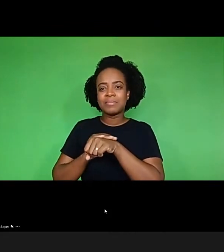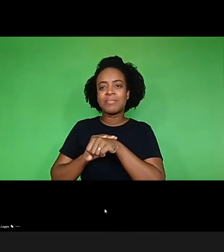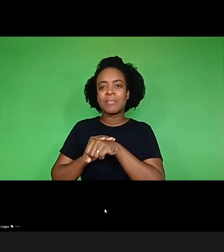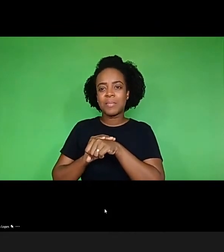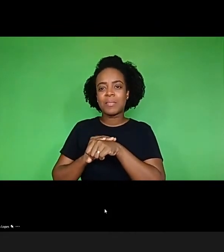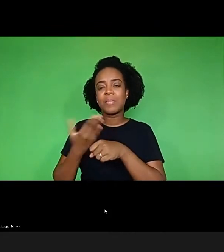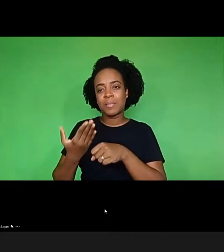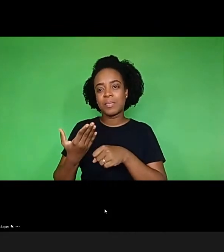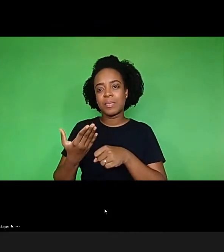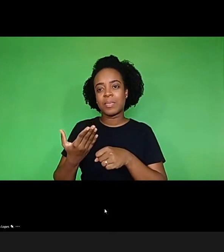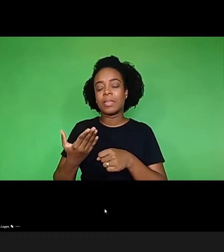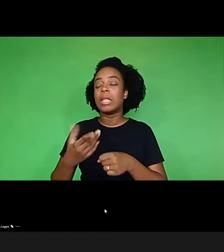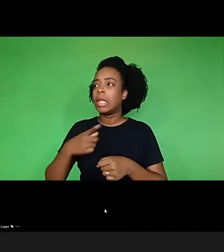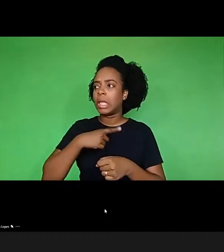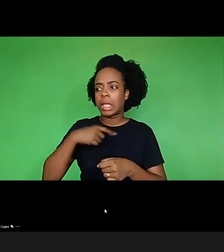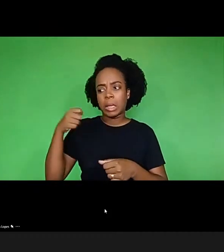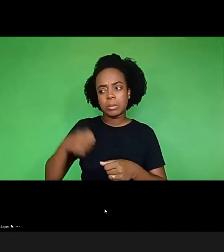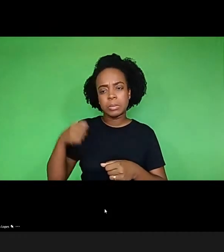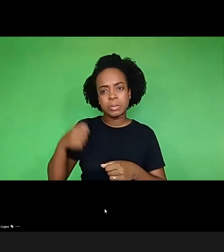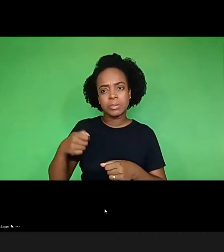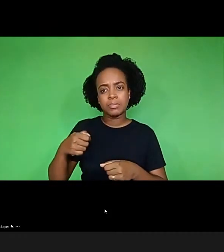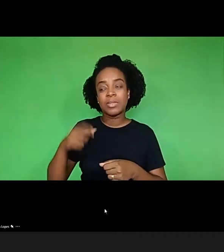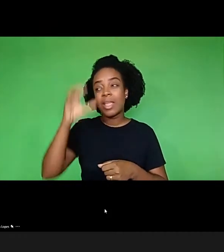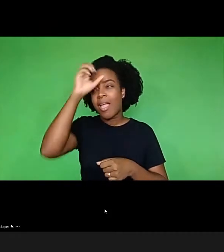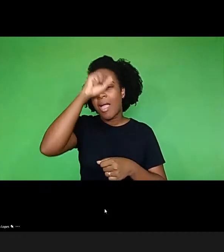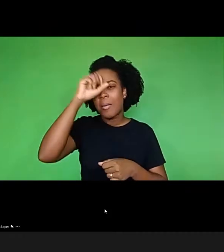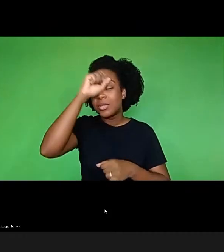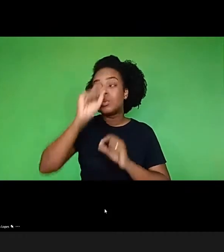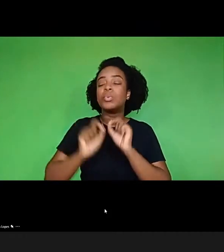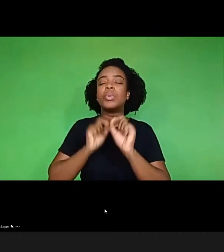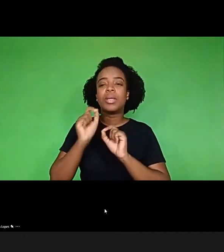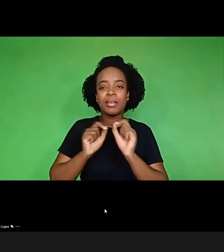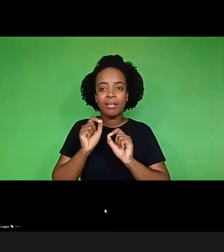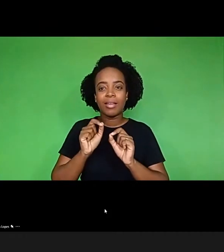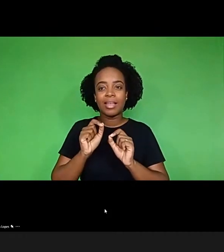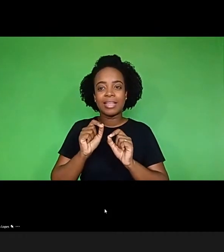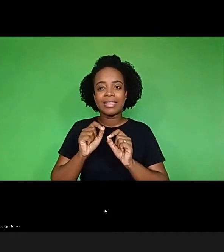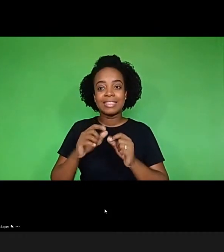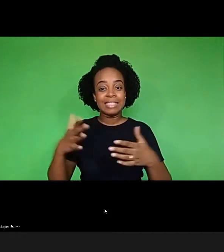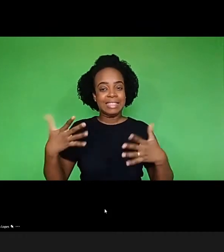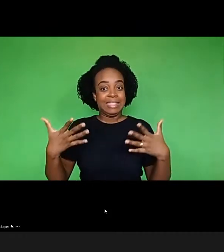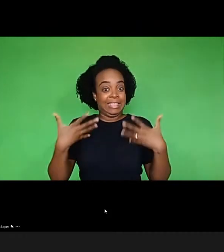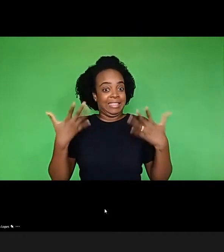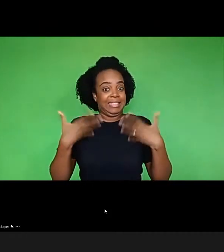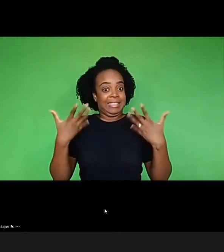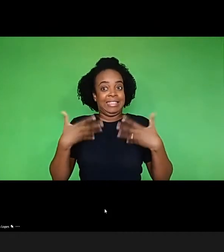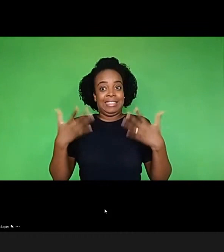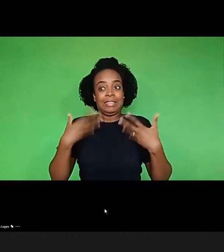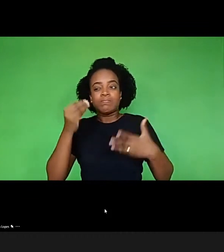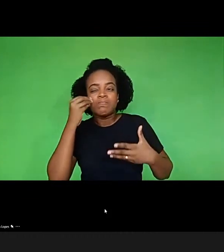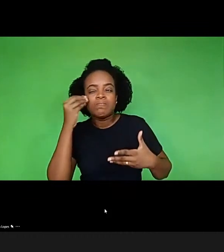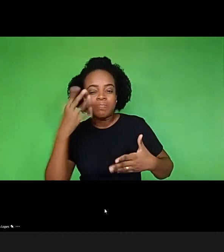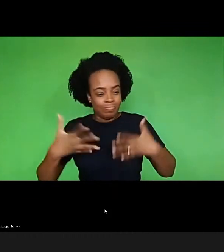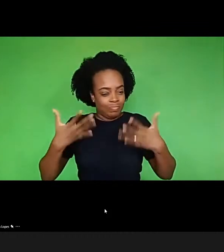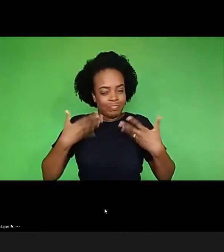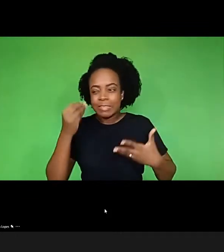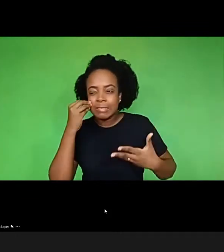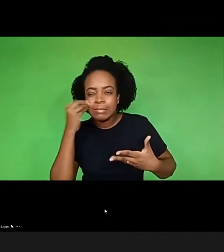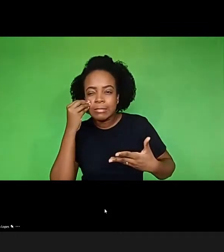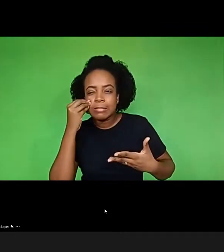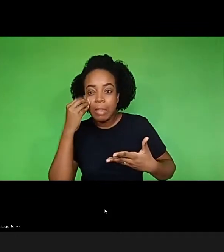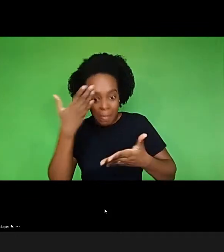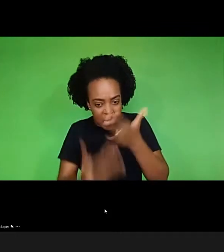condições formativas, e tem uma coisa que a gente não pode perder, que é o entusiasmo das tentativas. Então, que a